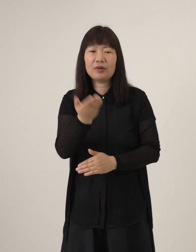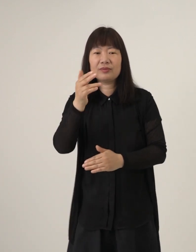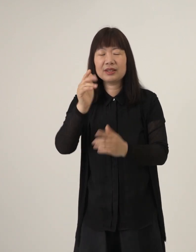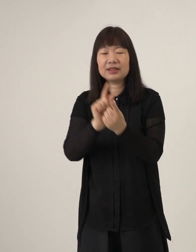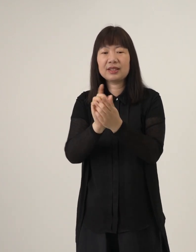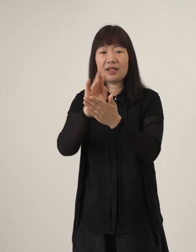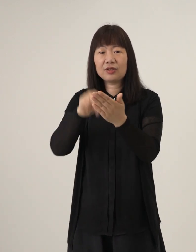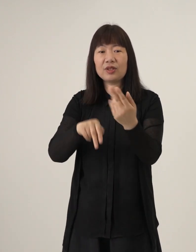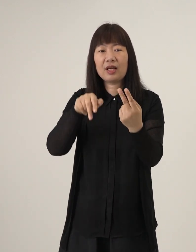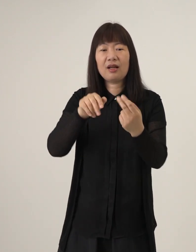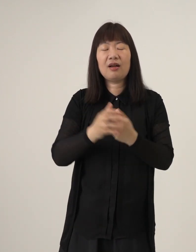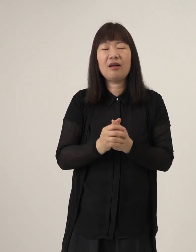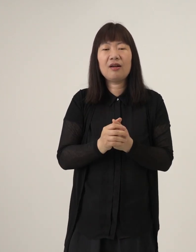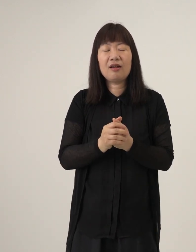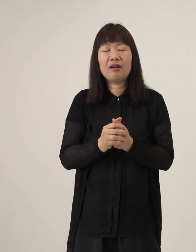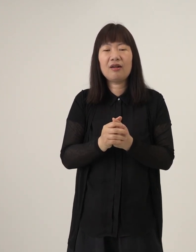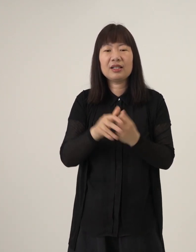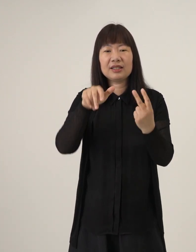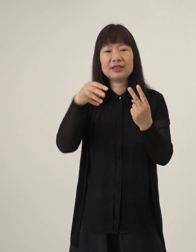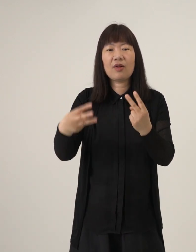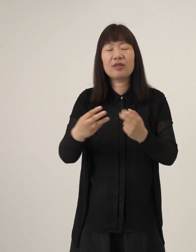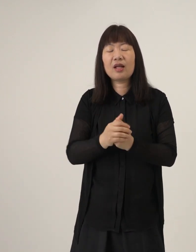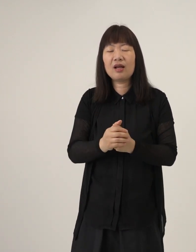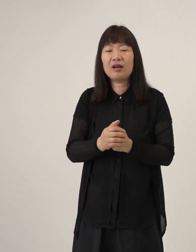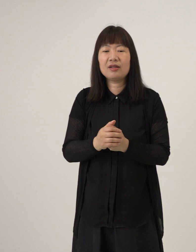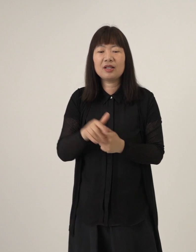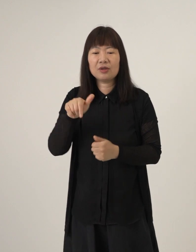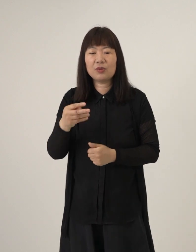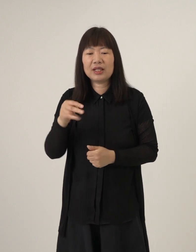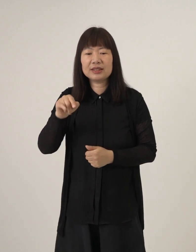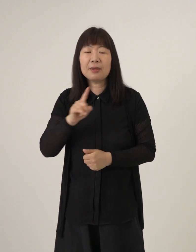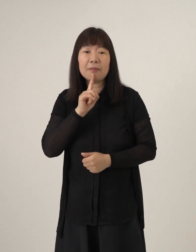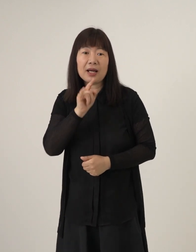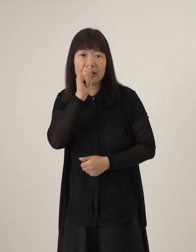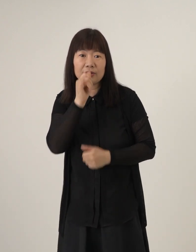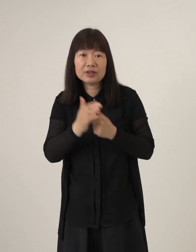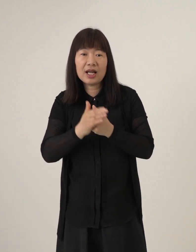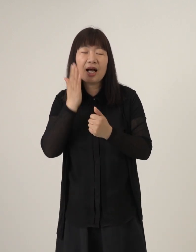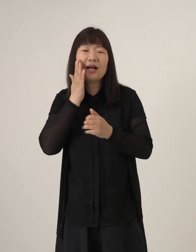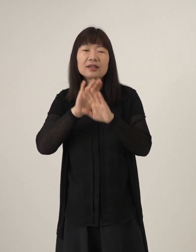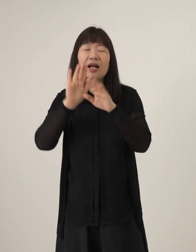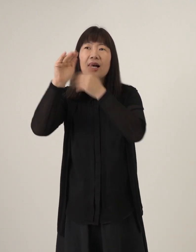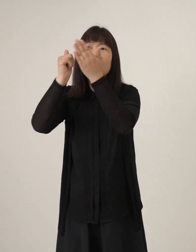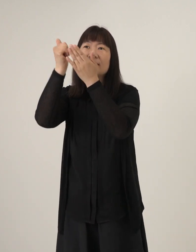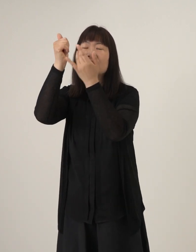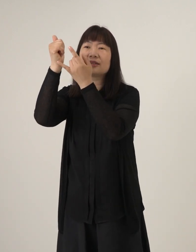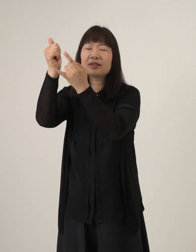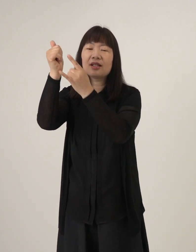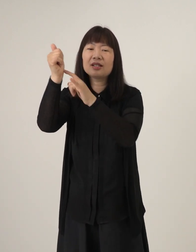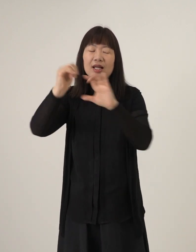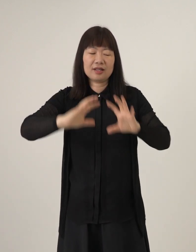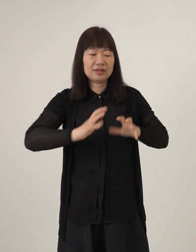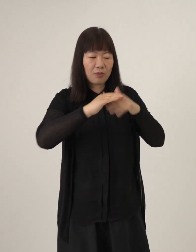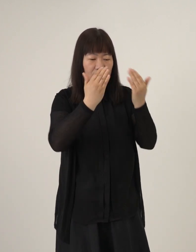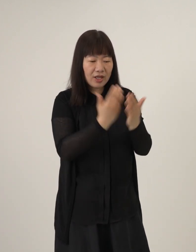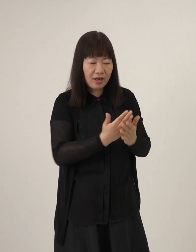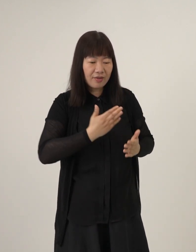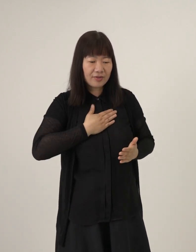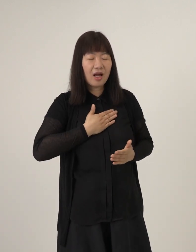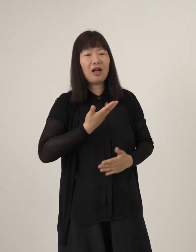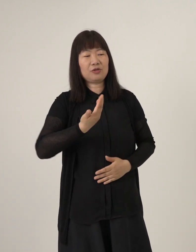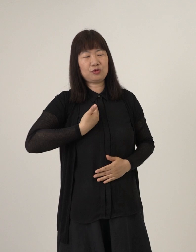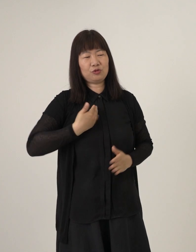내용입니다. 시작. 바사왕 고레스는 말하노니 하늘의 하나님 여호와께서 세상 모든 나라를 내게